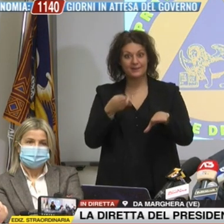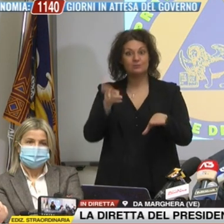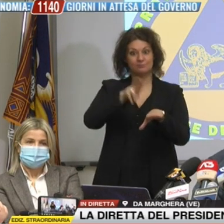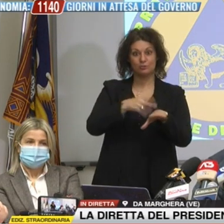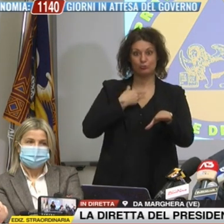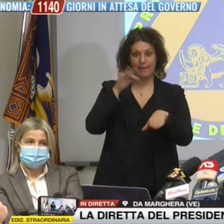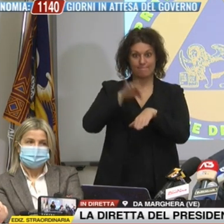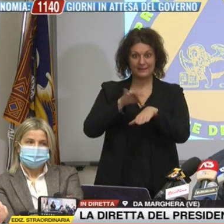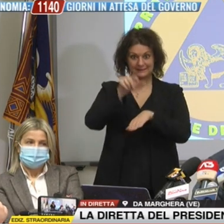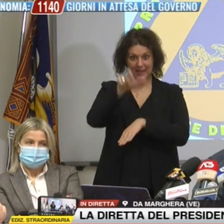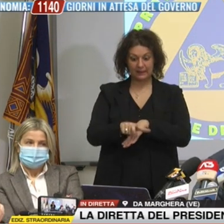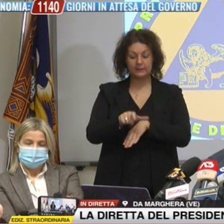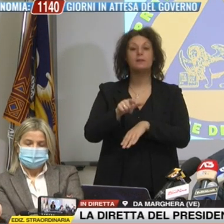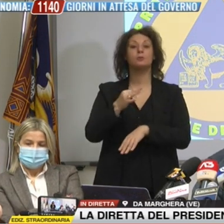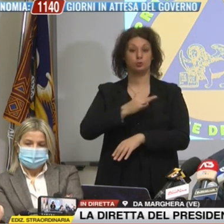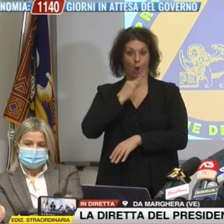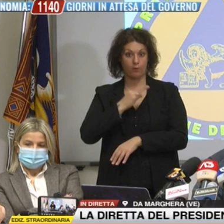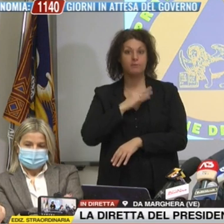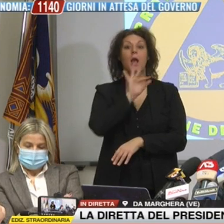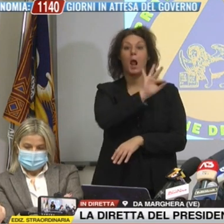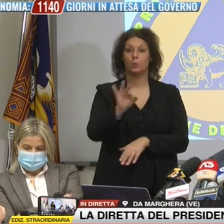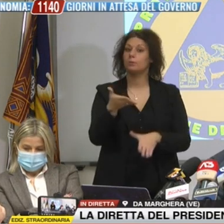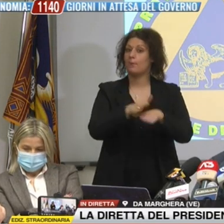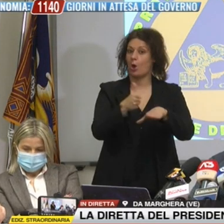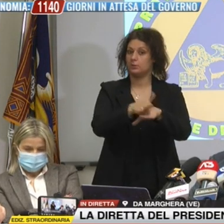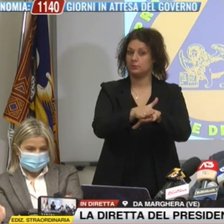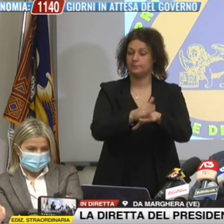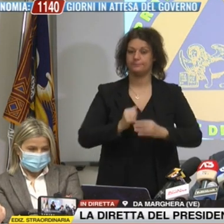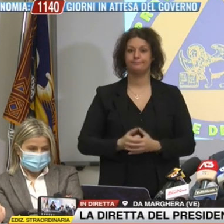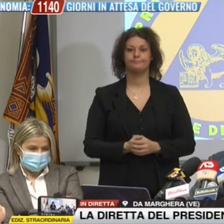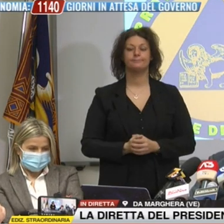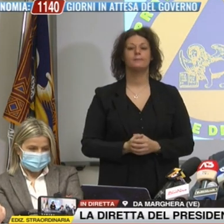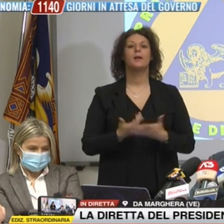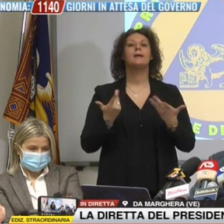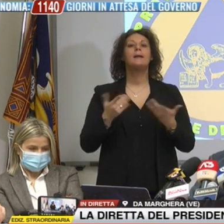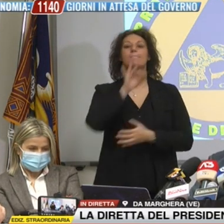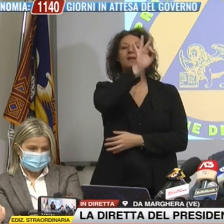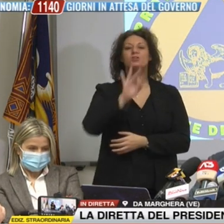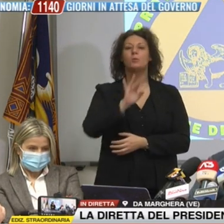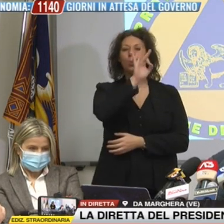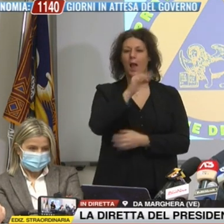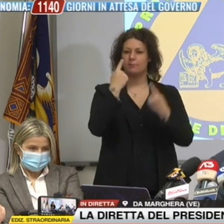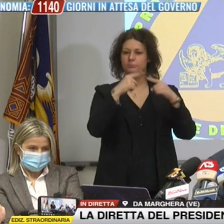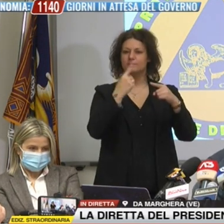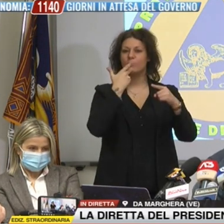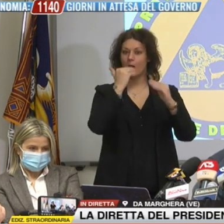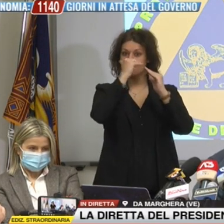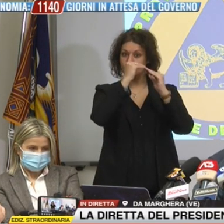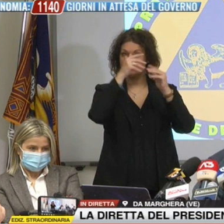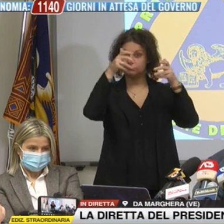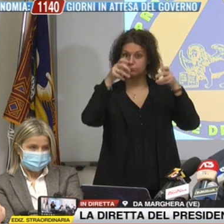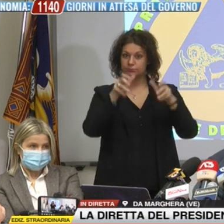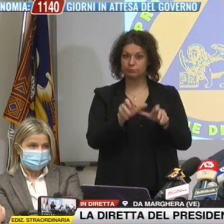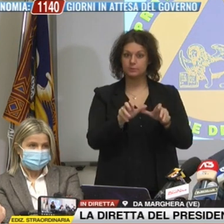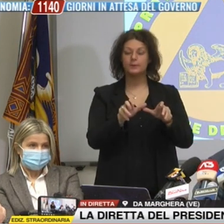muoiono. E l'unico modo per ridurre questa percentuale di pazienti è ridurre il numero